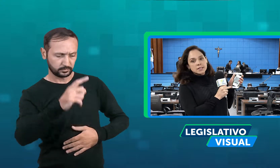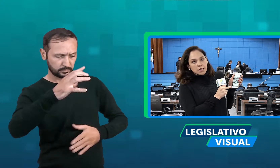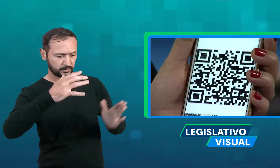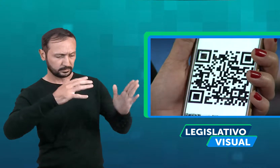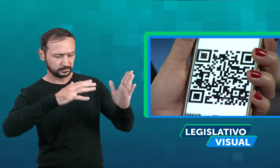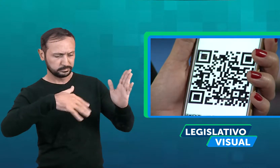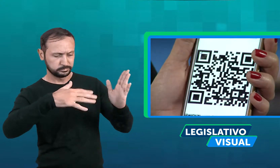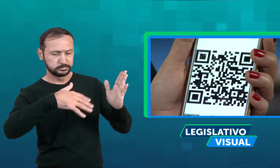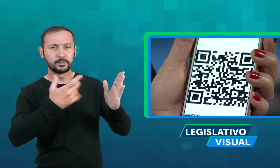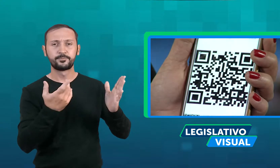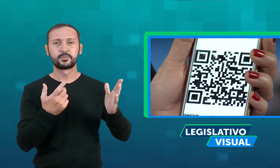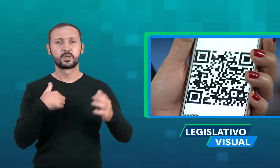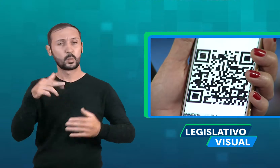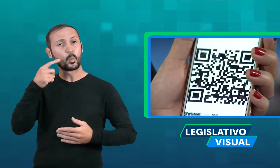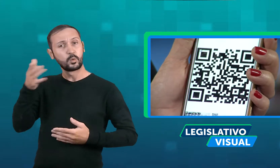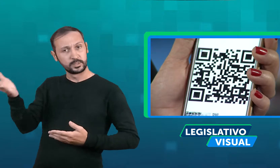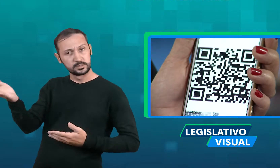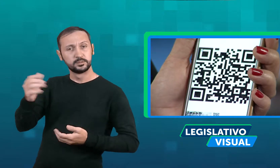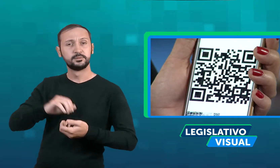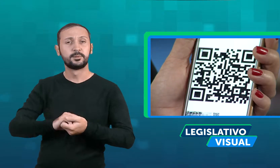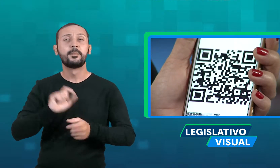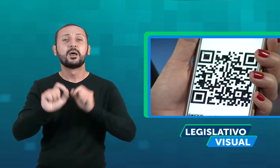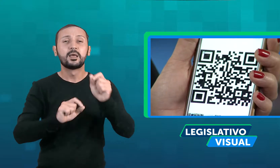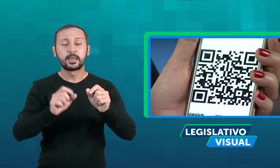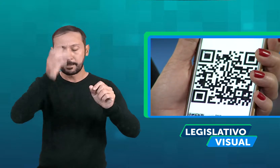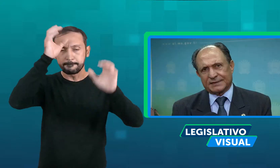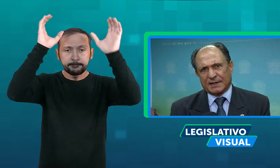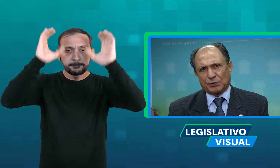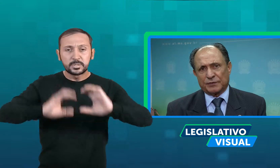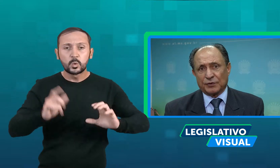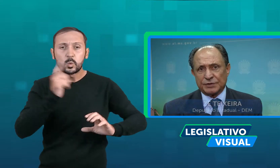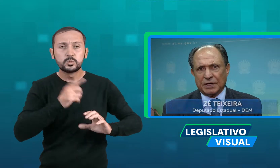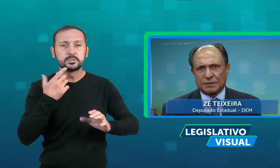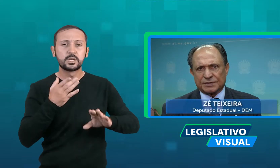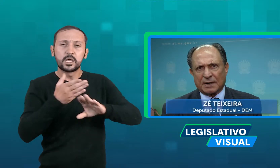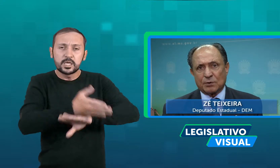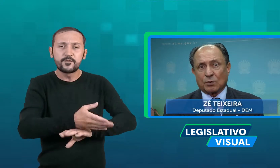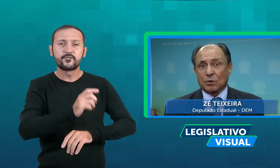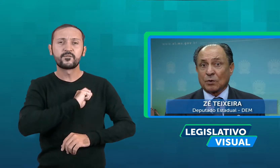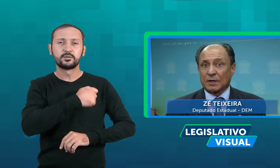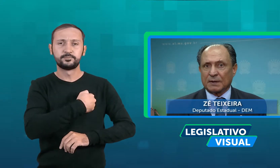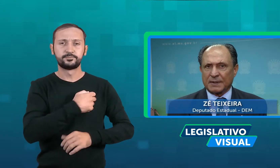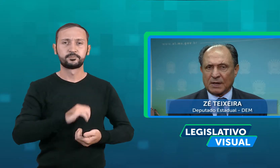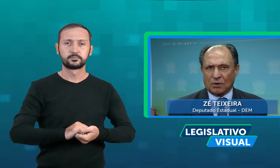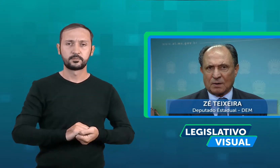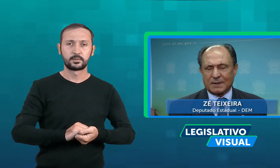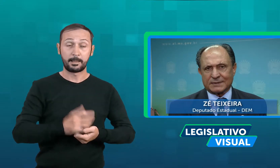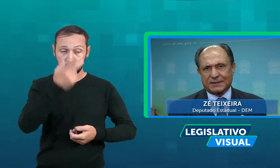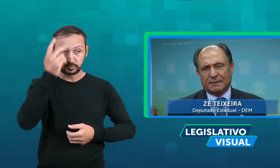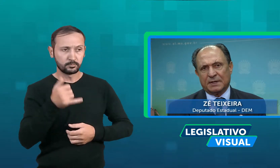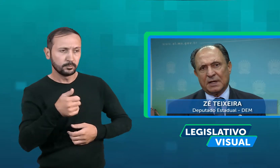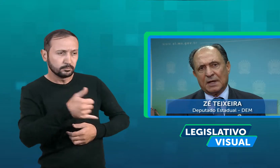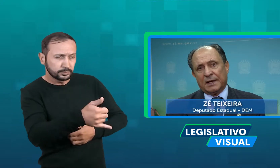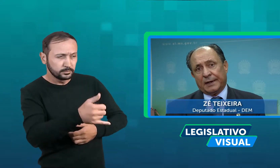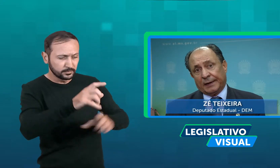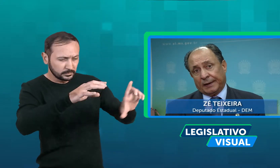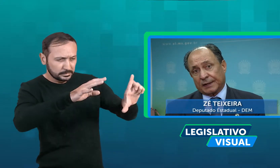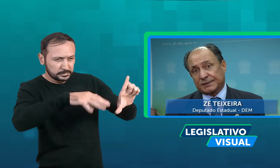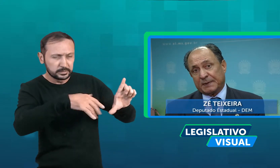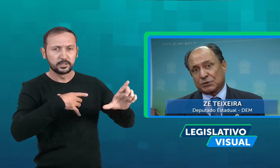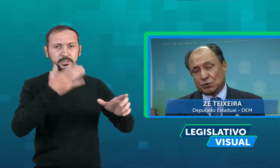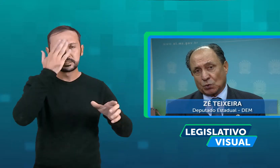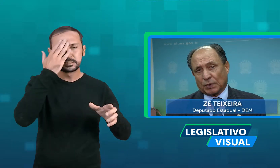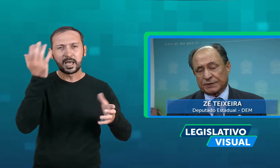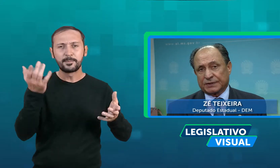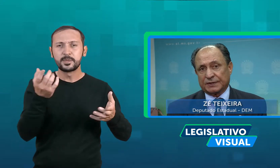como esse aqui, para que o cidadão possa fiscalizar. Sabe onde vem o dinheiro, sabe o cronograma da obra, sabe